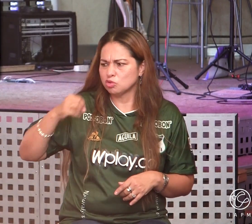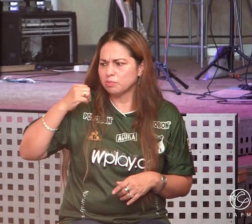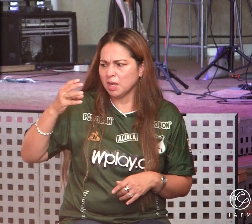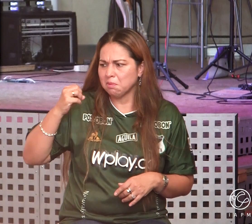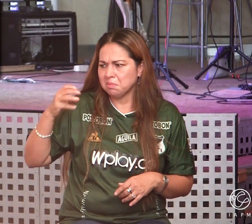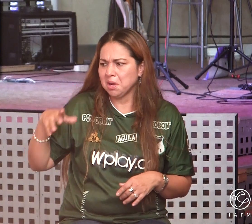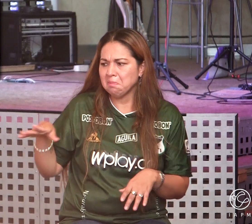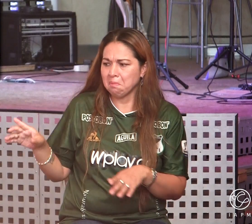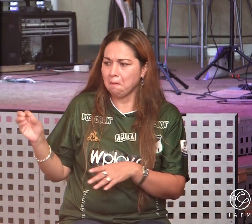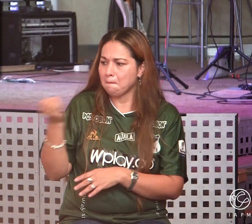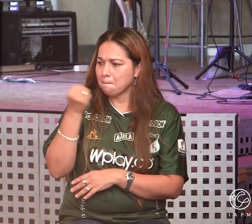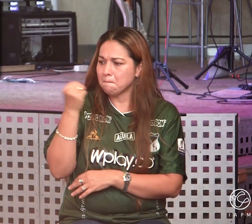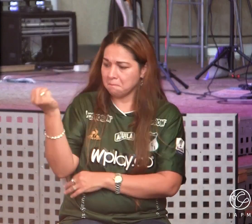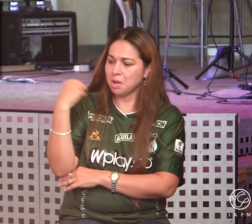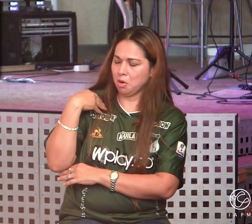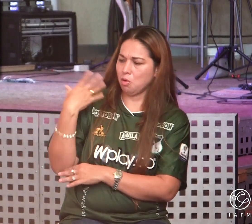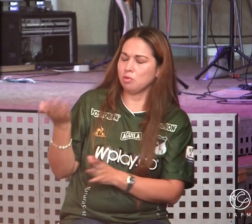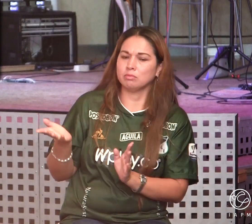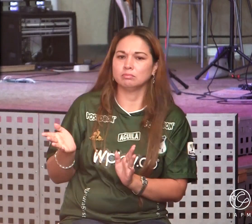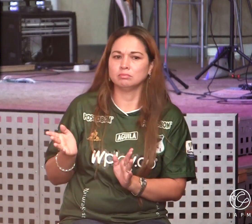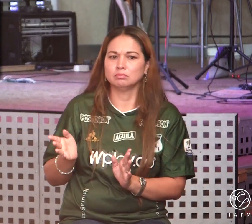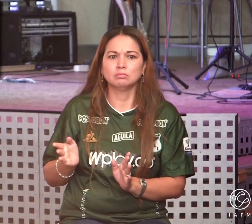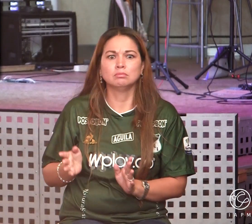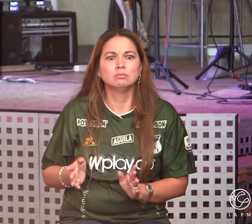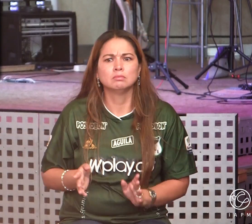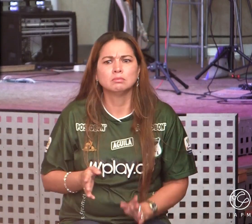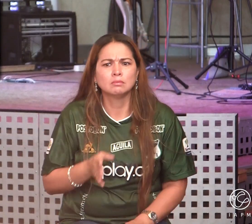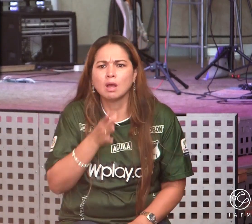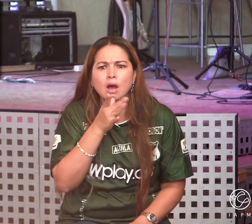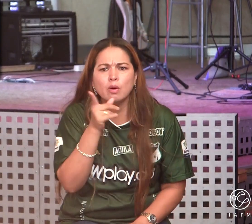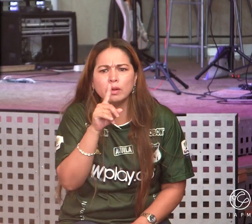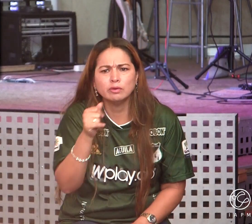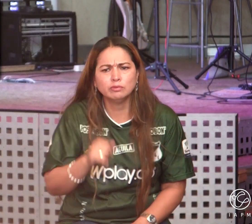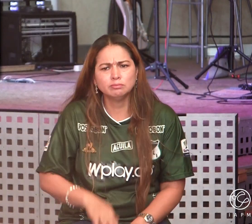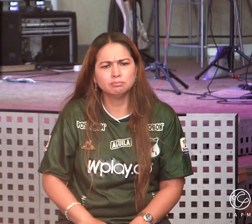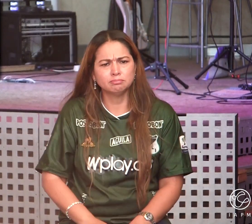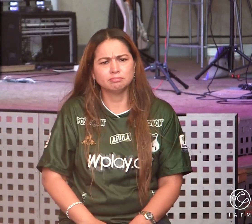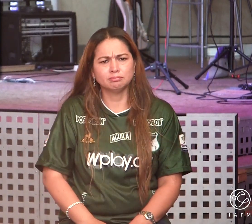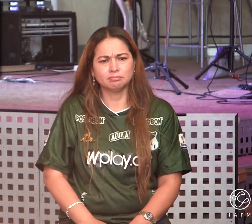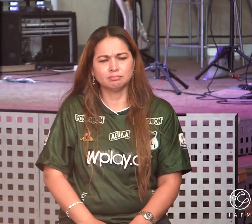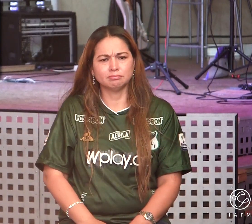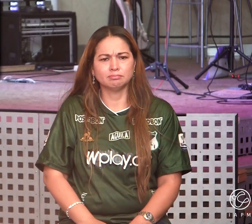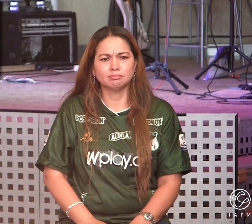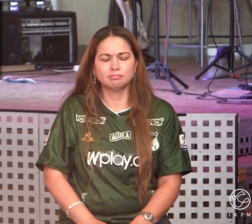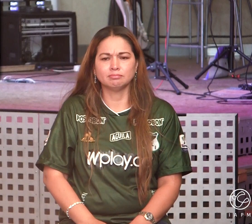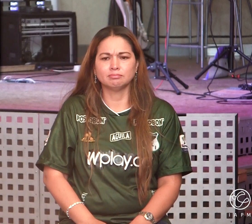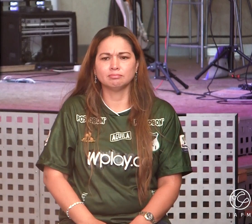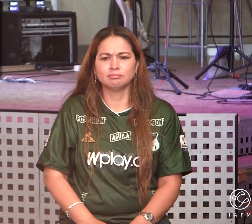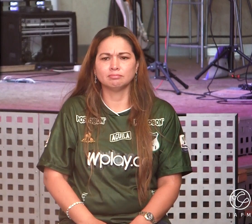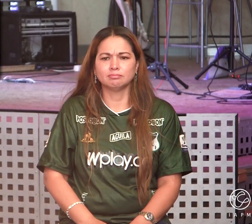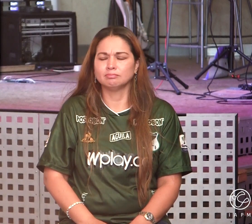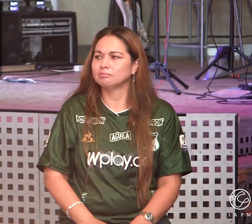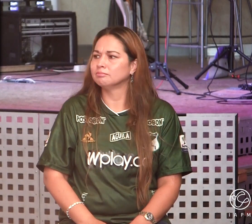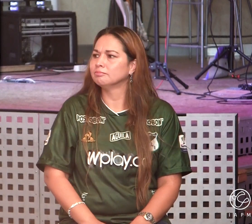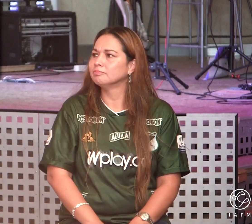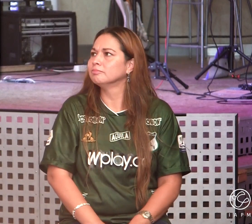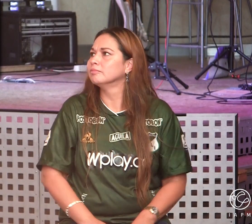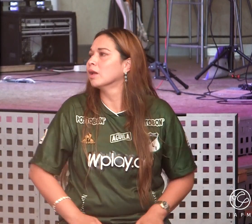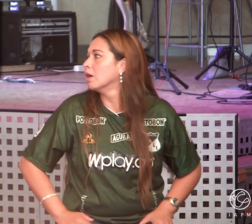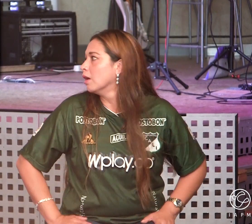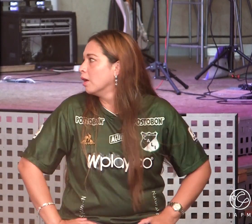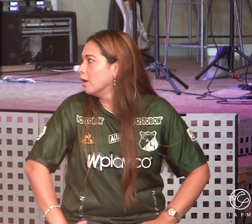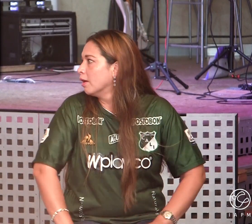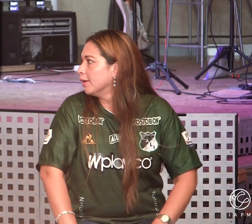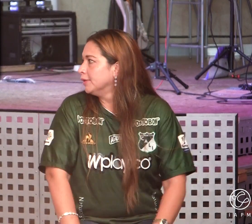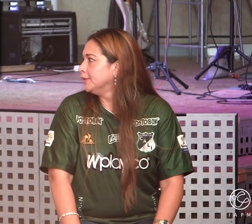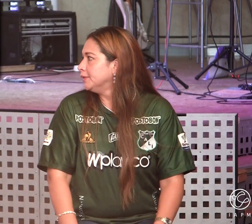Yo le digo a mi gente: el diablo ya no lo necesito, para eso los tengo a ustedes. Así que no hay diablo que me haga falta. Bueno, obviamente en